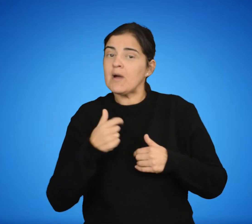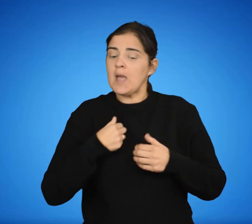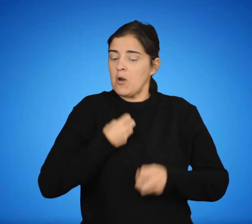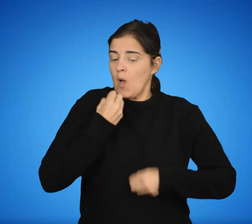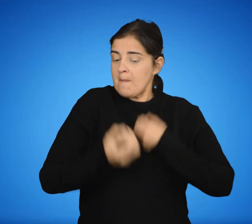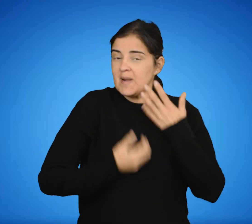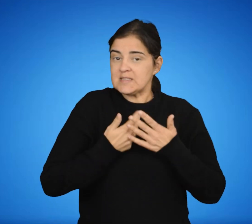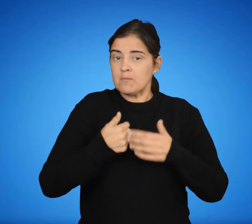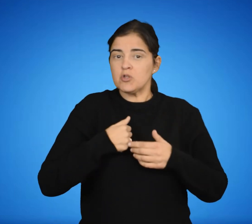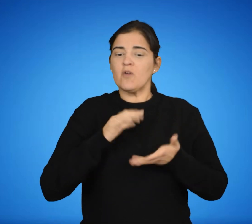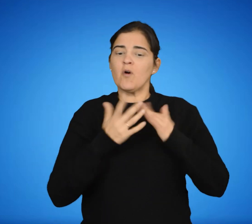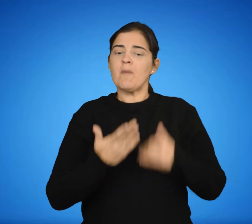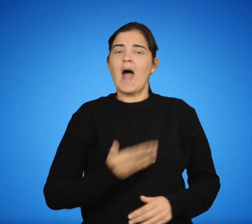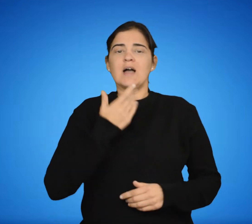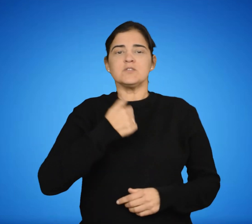nos expresamos hacen a cómo pensamos.